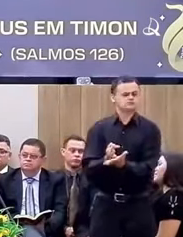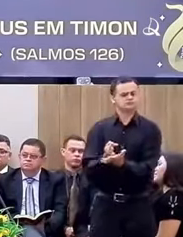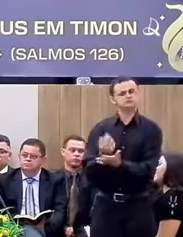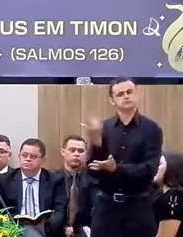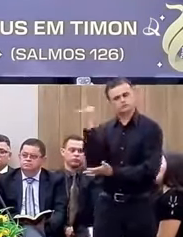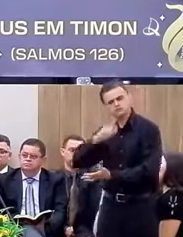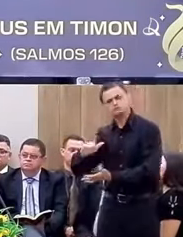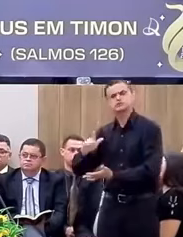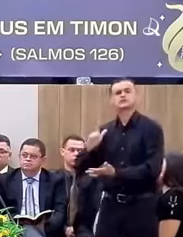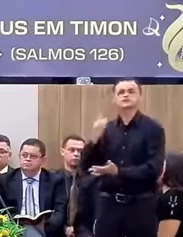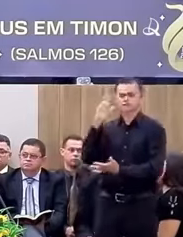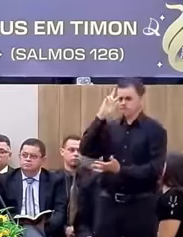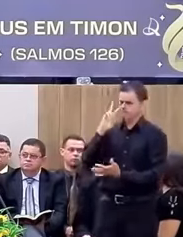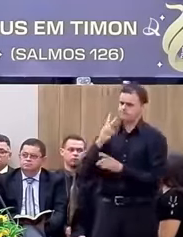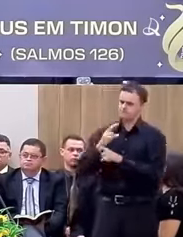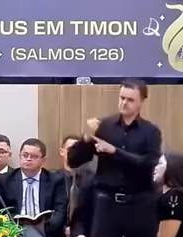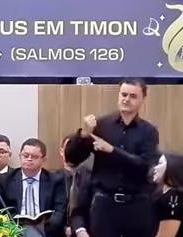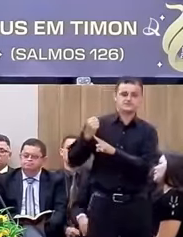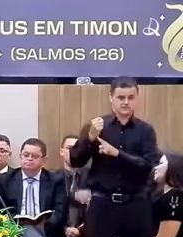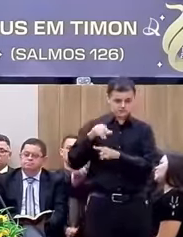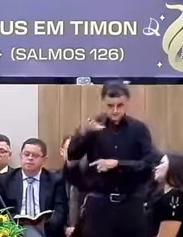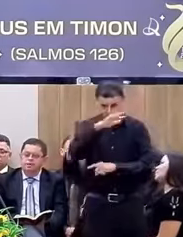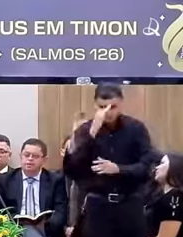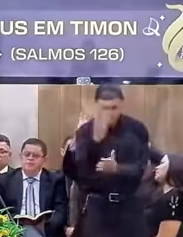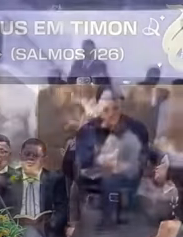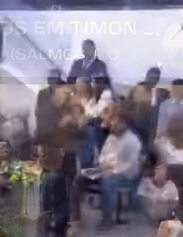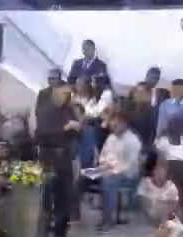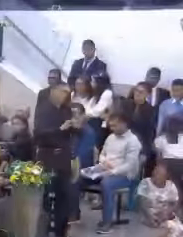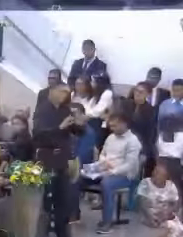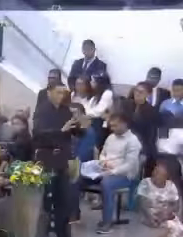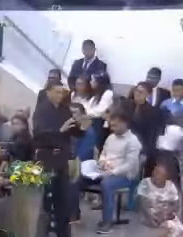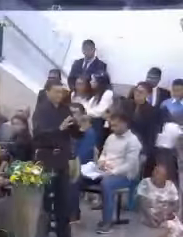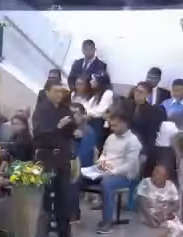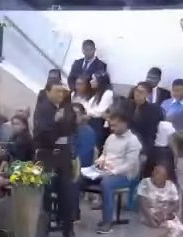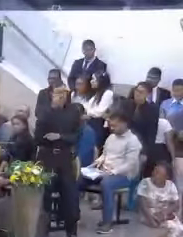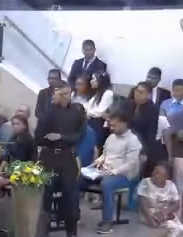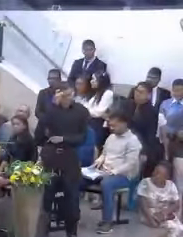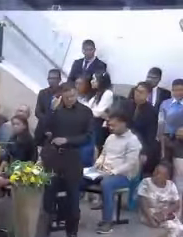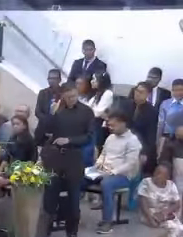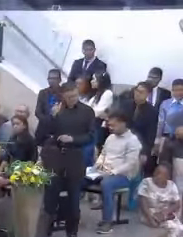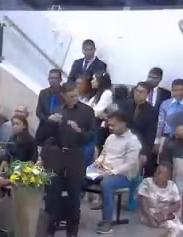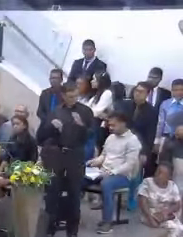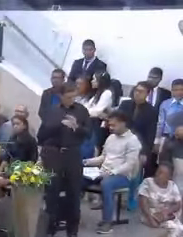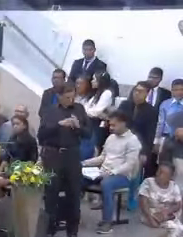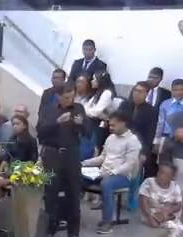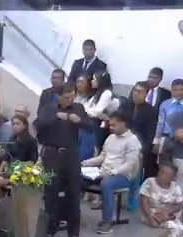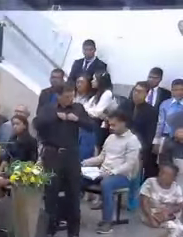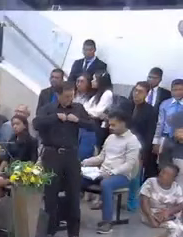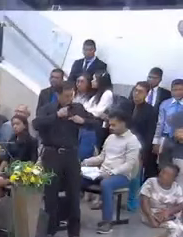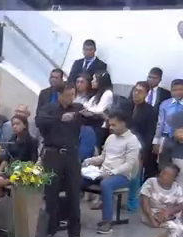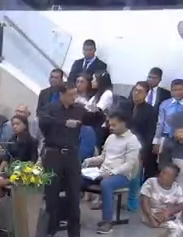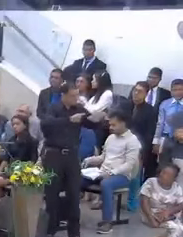Nós vamos marchar de vitória, só quem crê, de vitória em vitória pela fé.